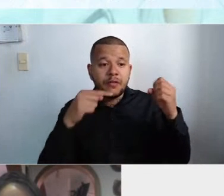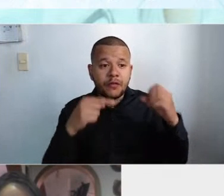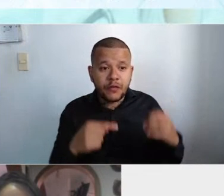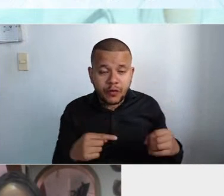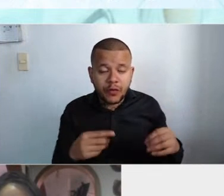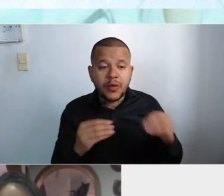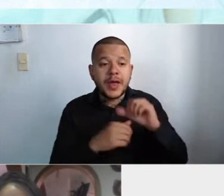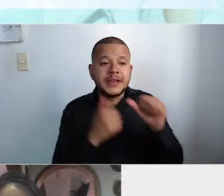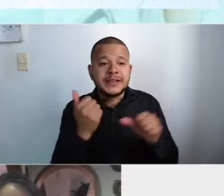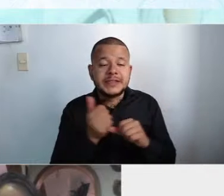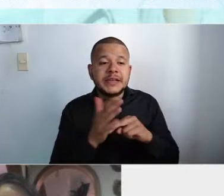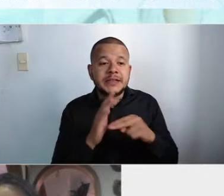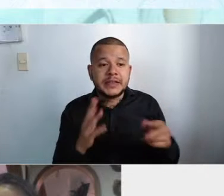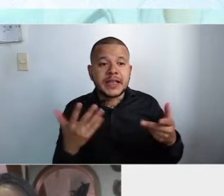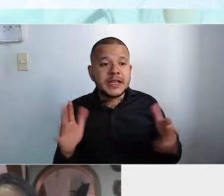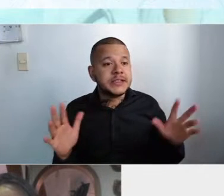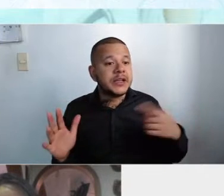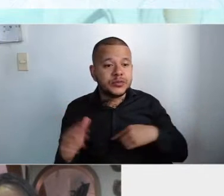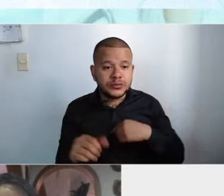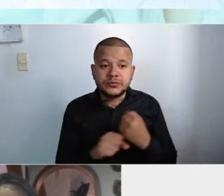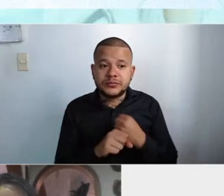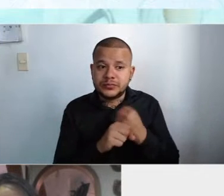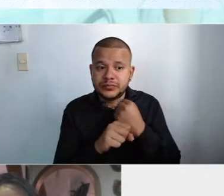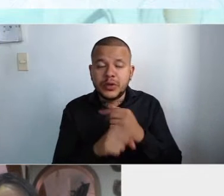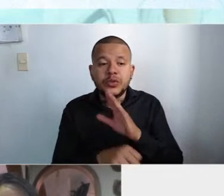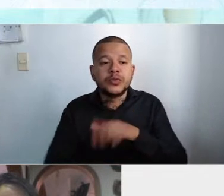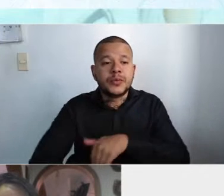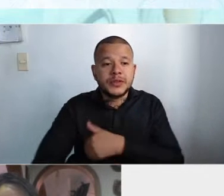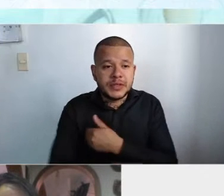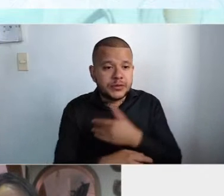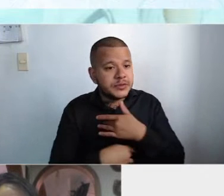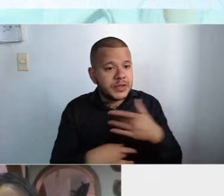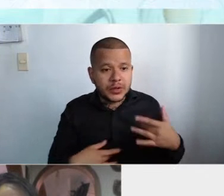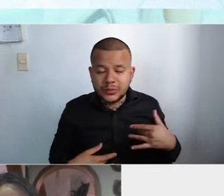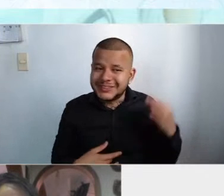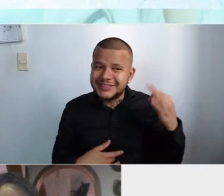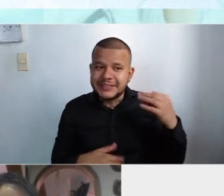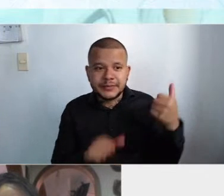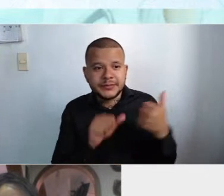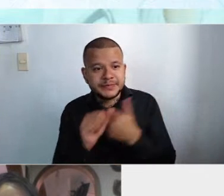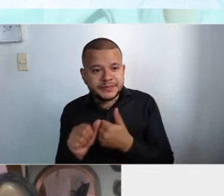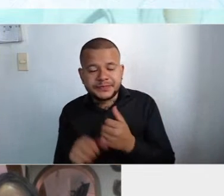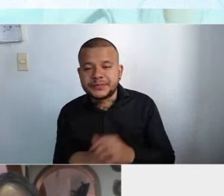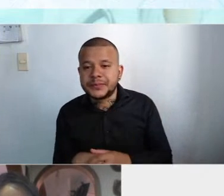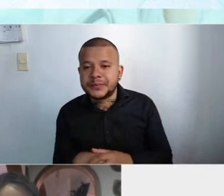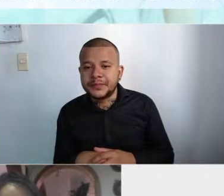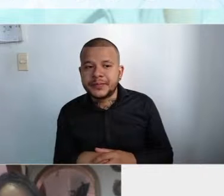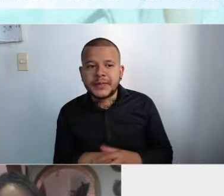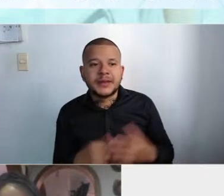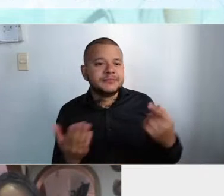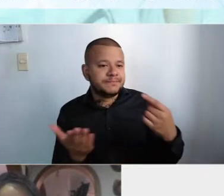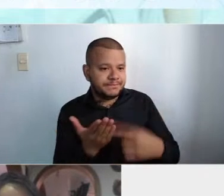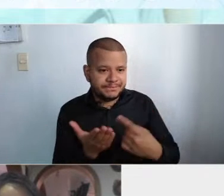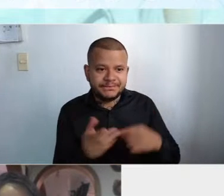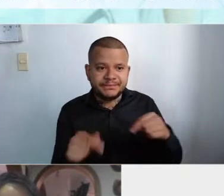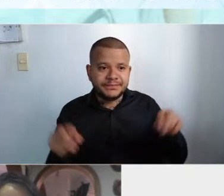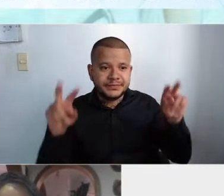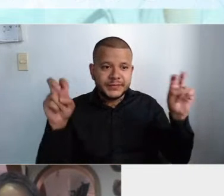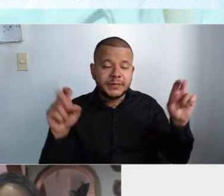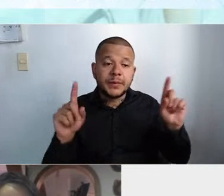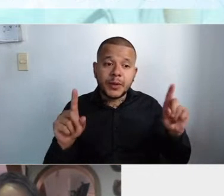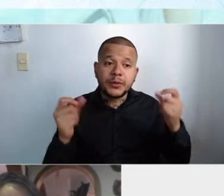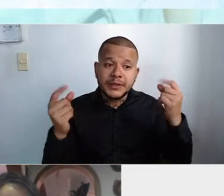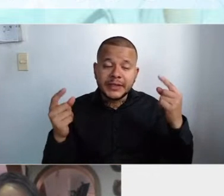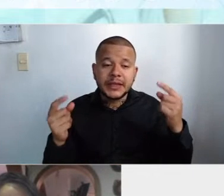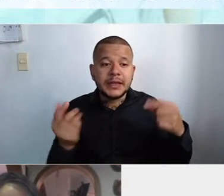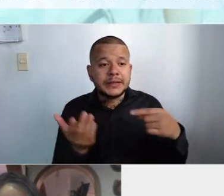nivel territorial que hemos desarrollado, y el Ministerio de Salud siempre nos ha acompañado precisamente hablando de esta temática. Pero una cosa es hablar de la temática